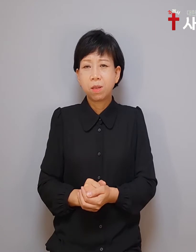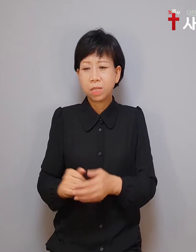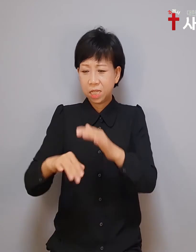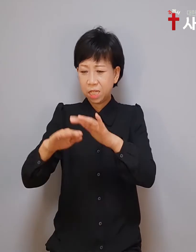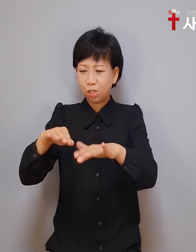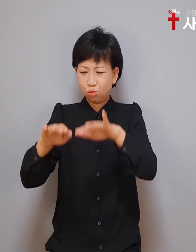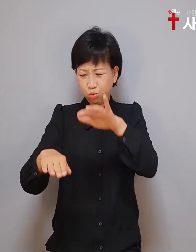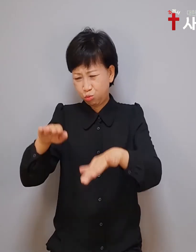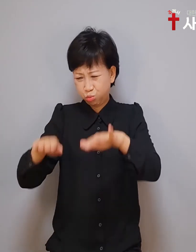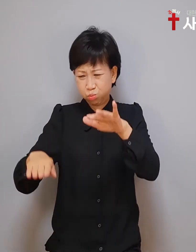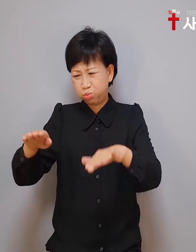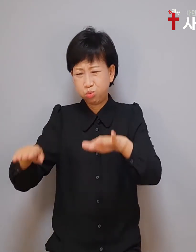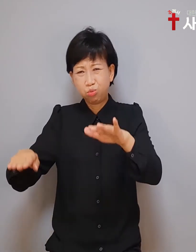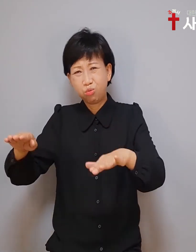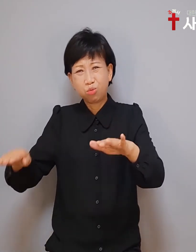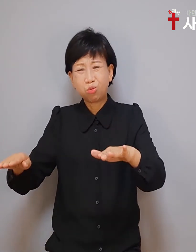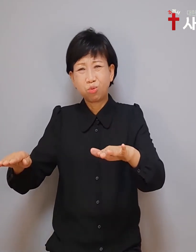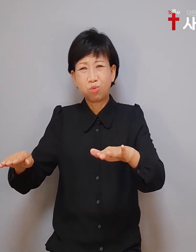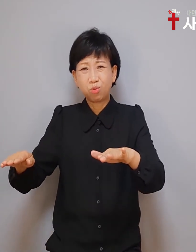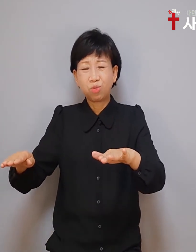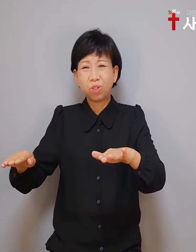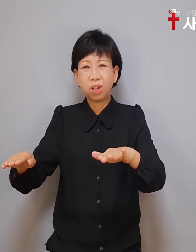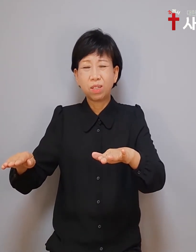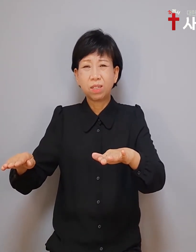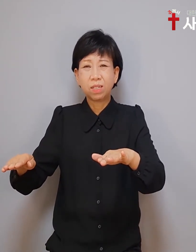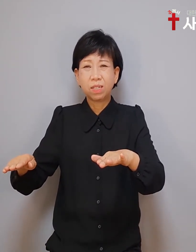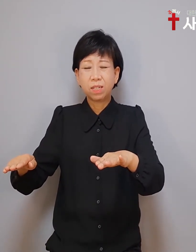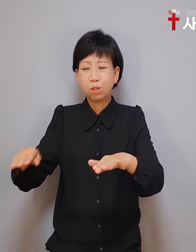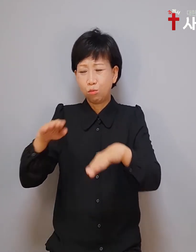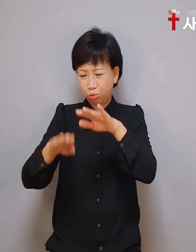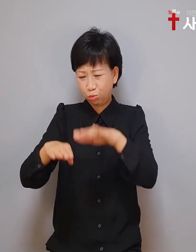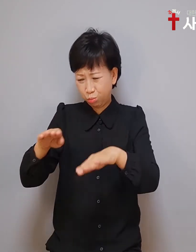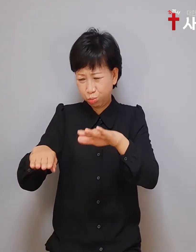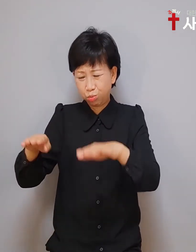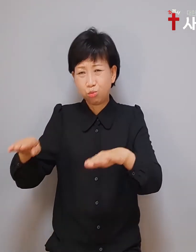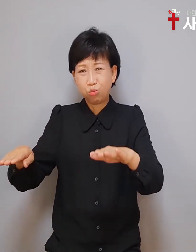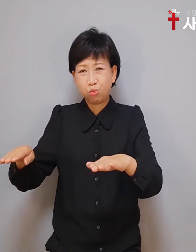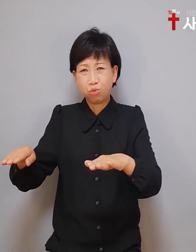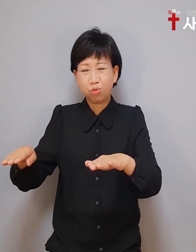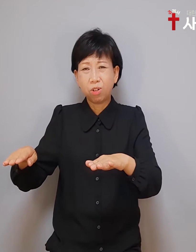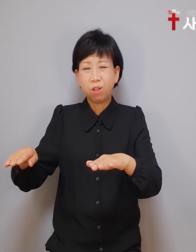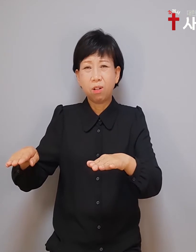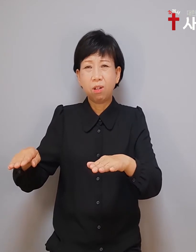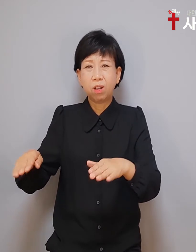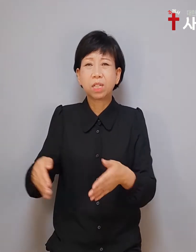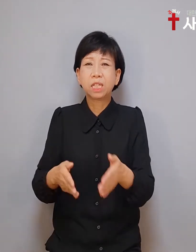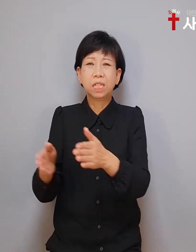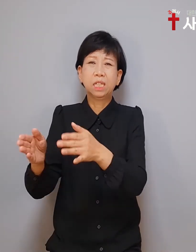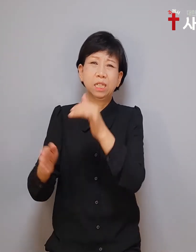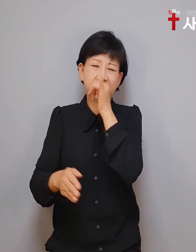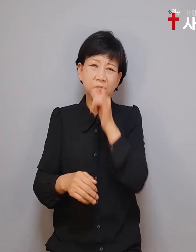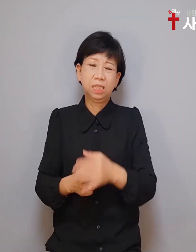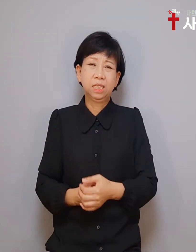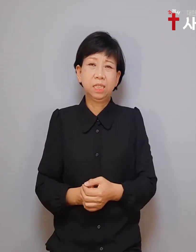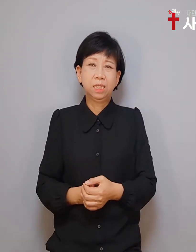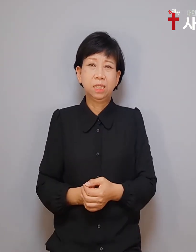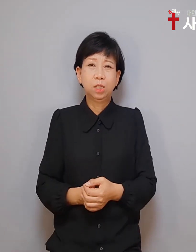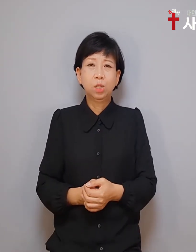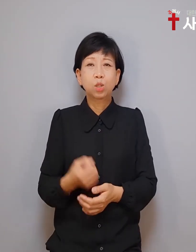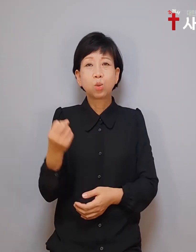쿵쾅쿵쾅하면서 이렇게 가야 되는 길들도 아직 여전히 좀 있는 것 같습니다. 또 어떤 경우에는